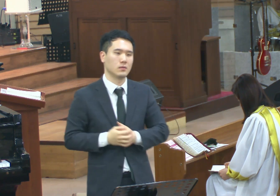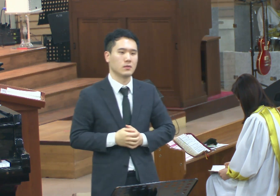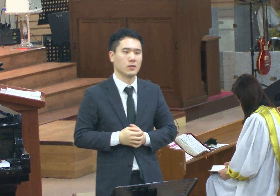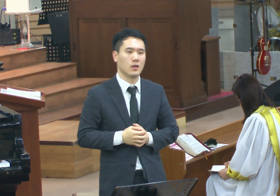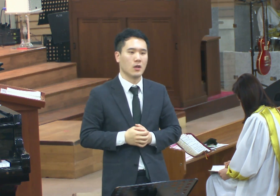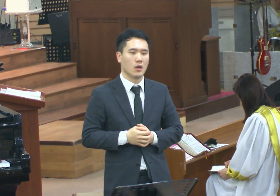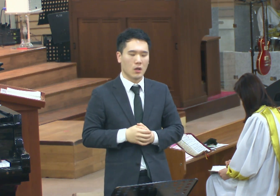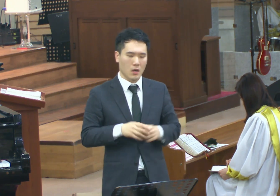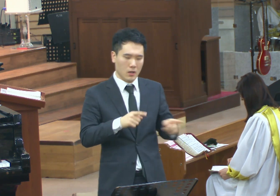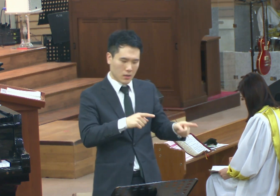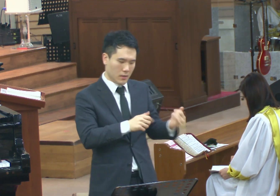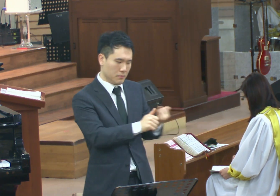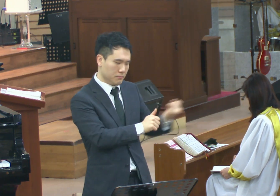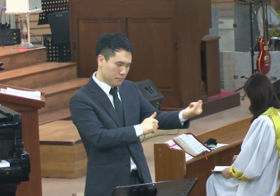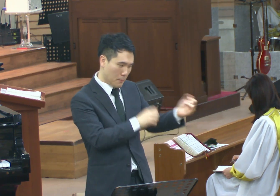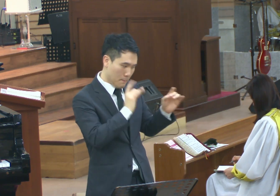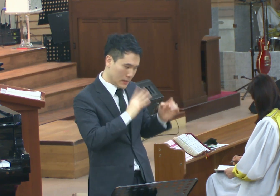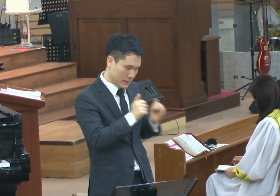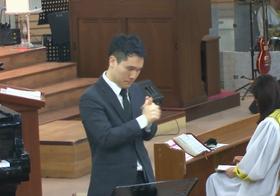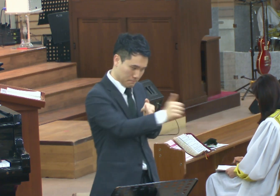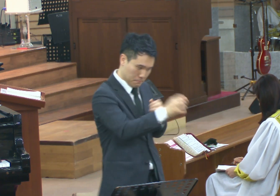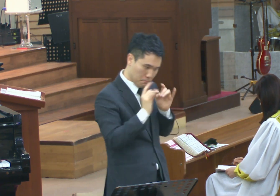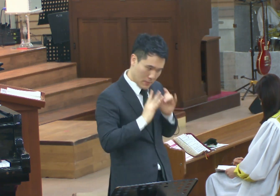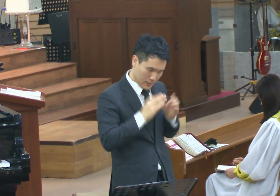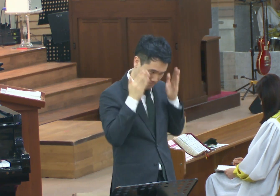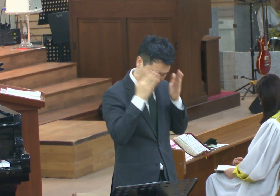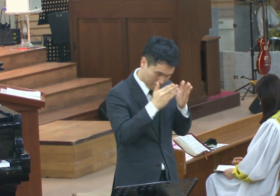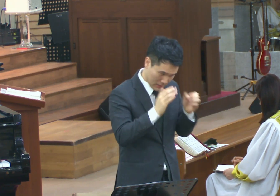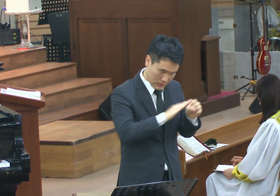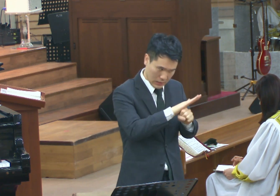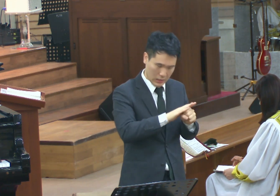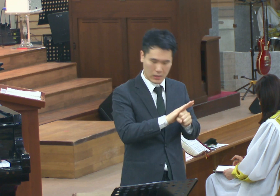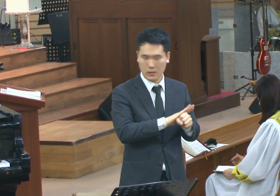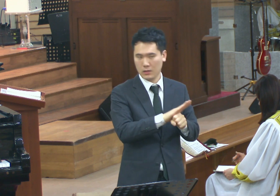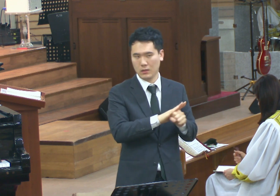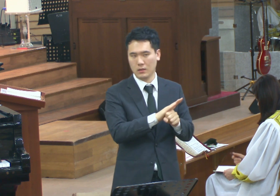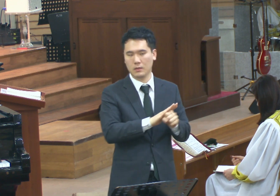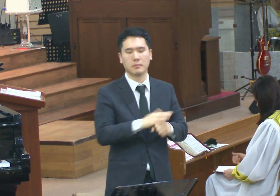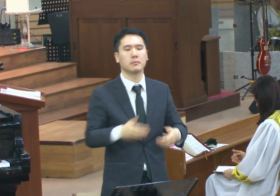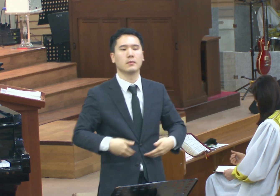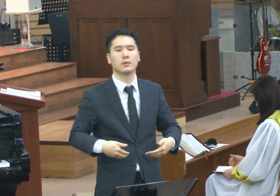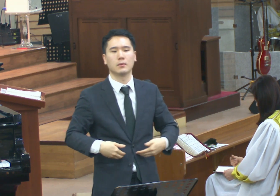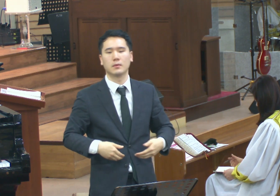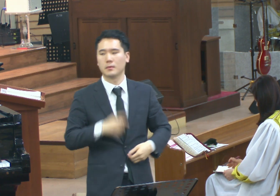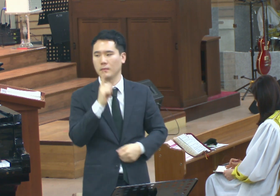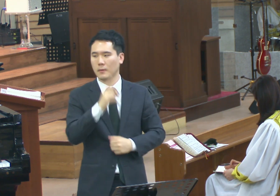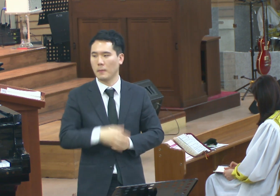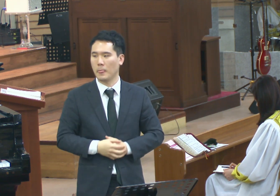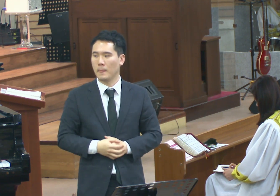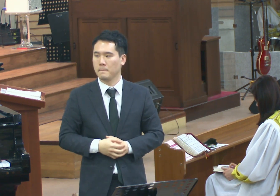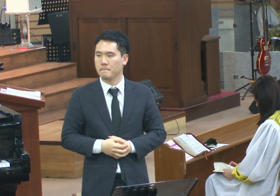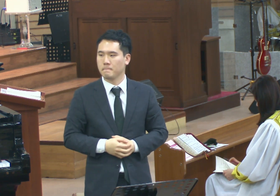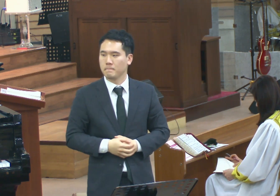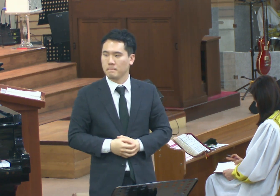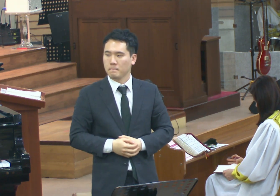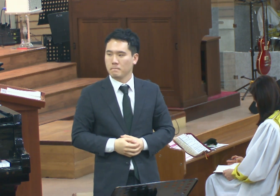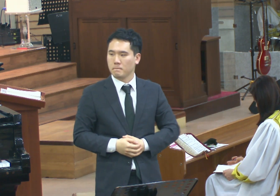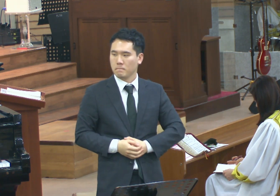그 다음 하나님 사랑은 중요한데 이웃 사랑도 중요해요. 요한일서 3장 16절. 자, 아래층 같이